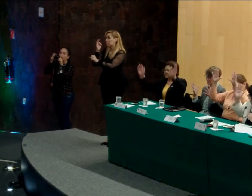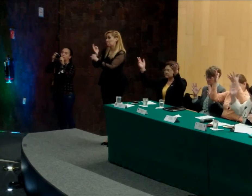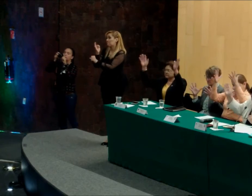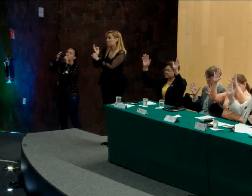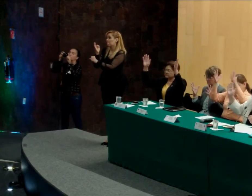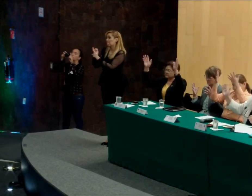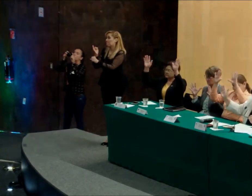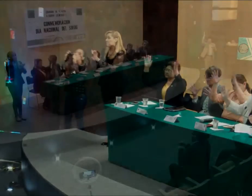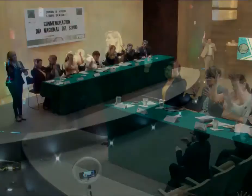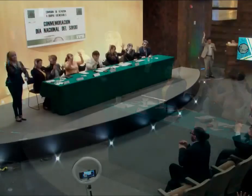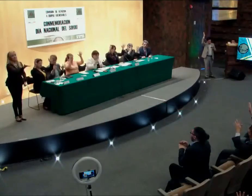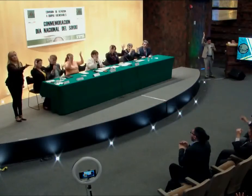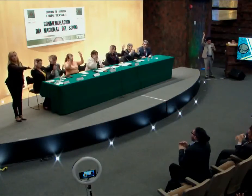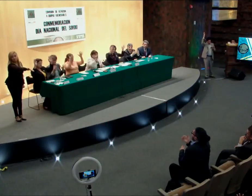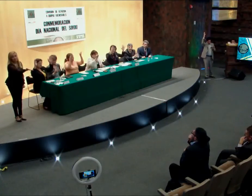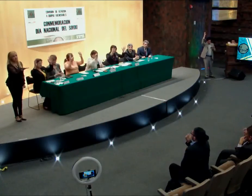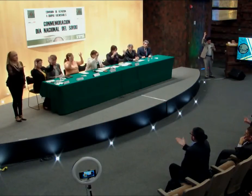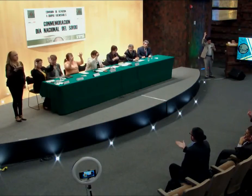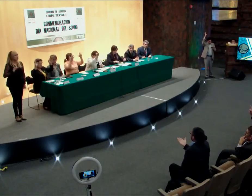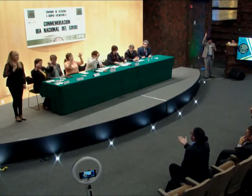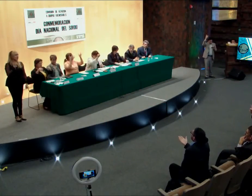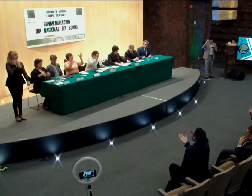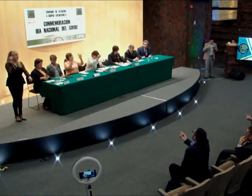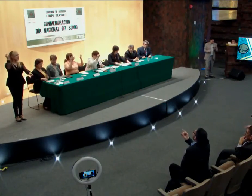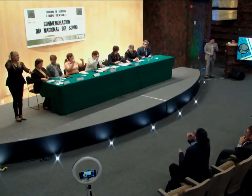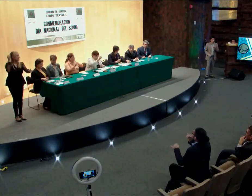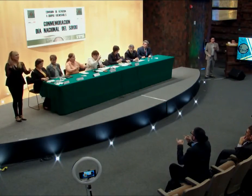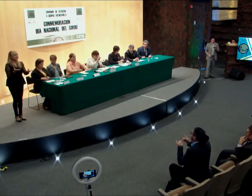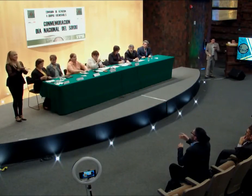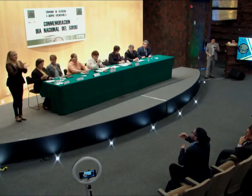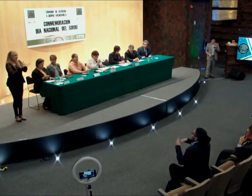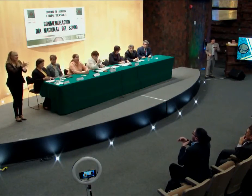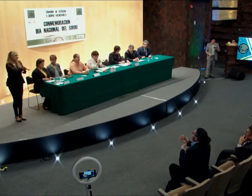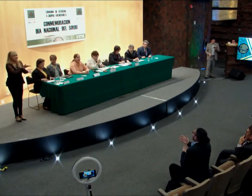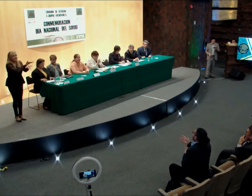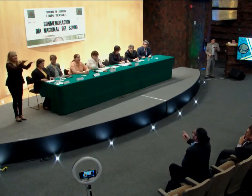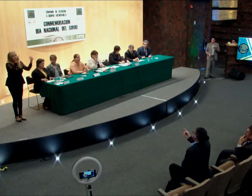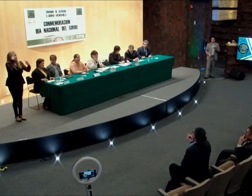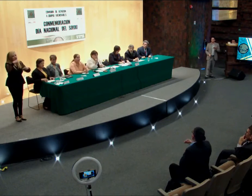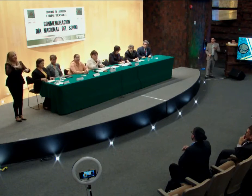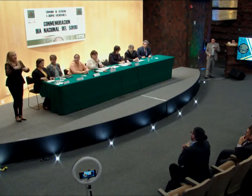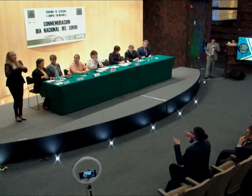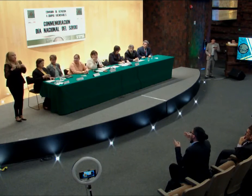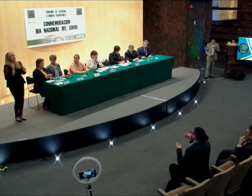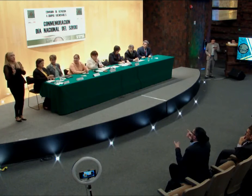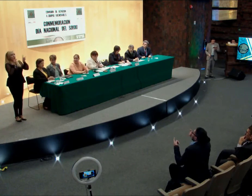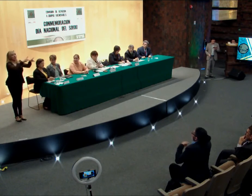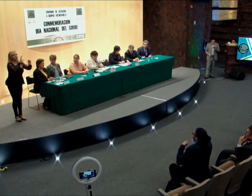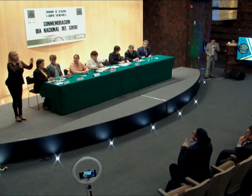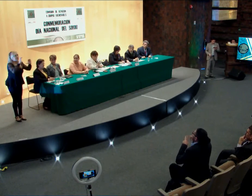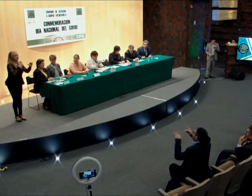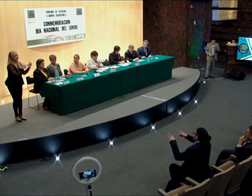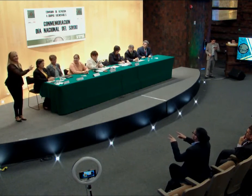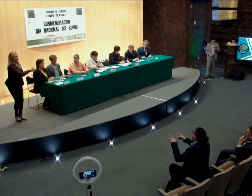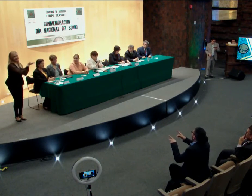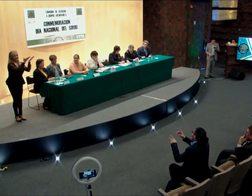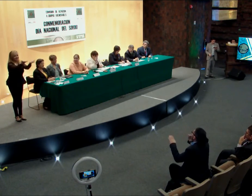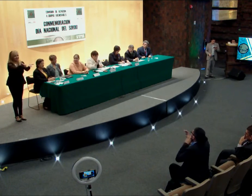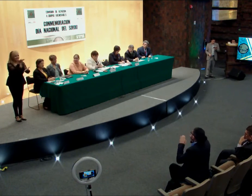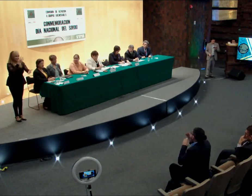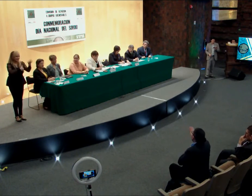hoy hacen posible que este mensaje llegue a ustedes y a todos los que hoy vinieron